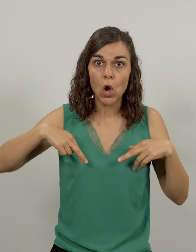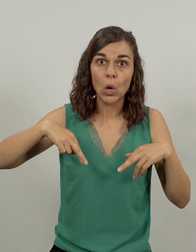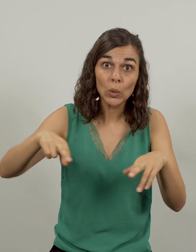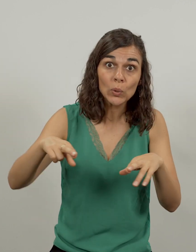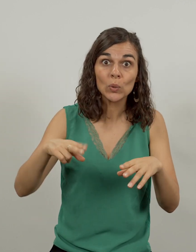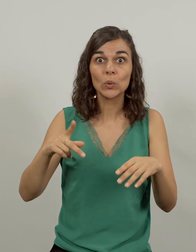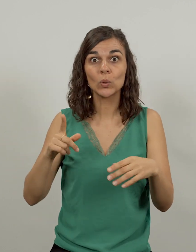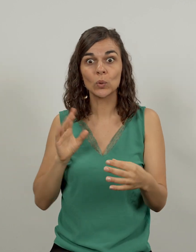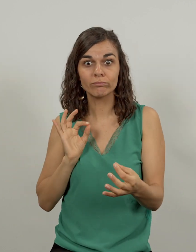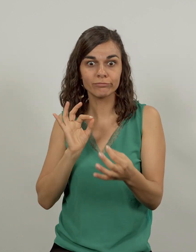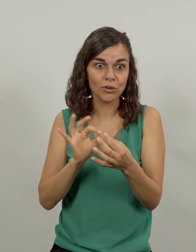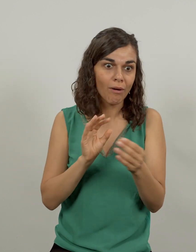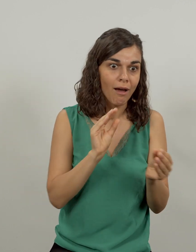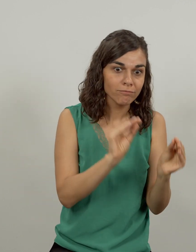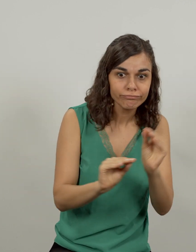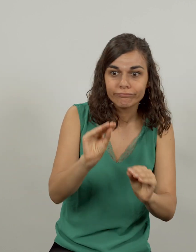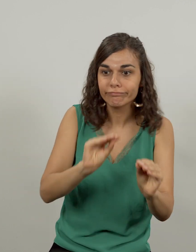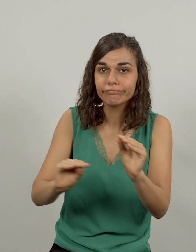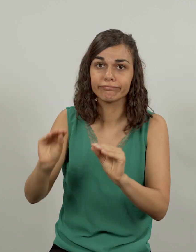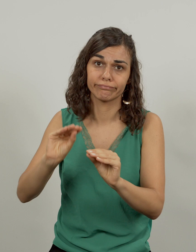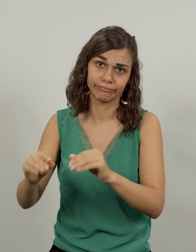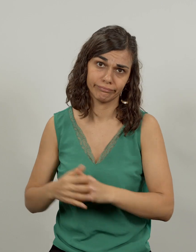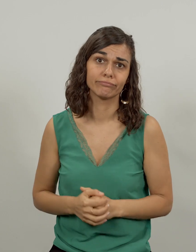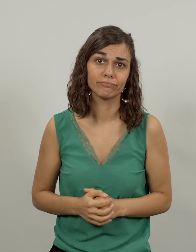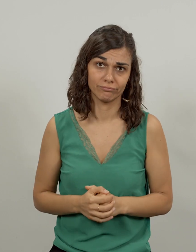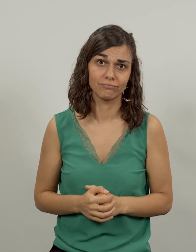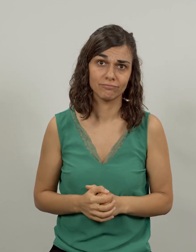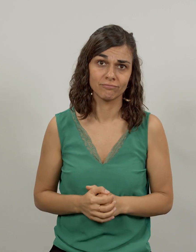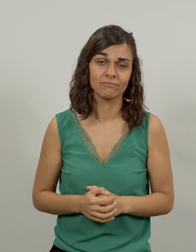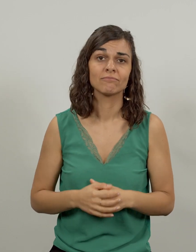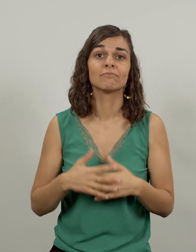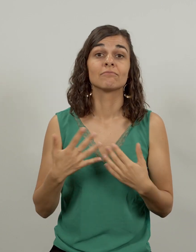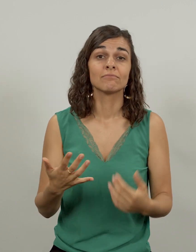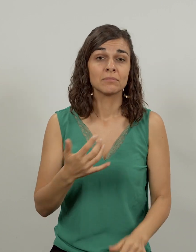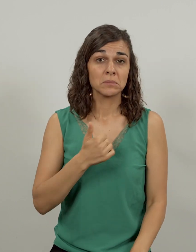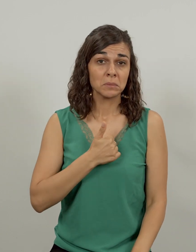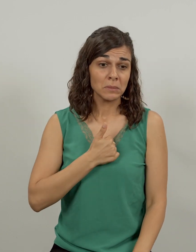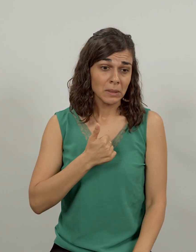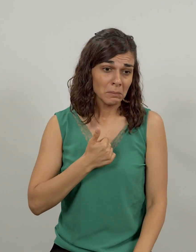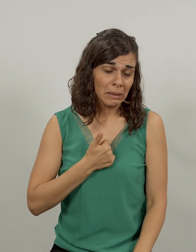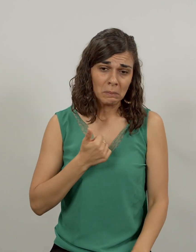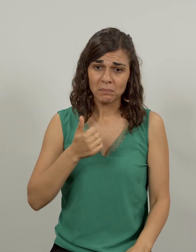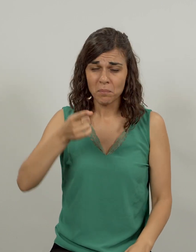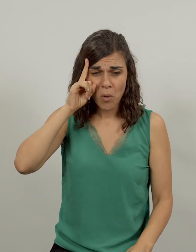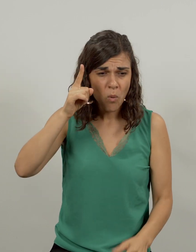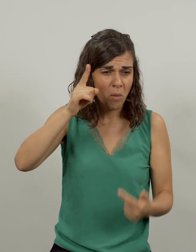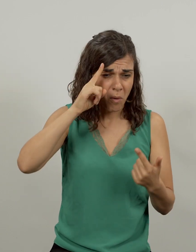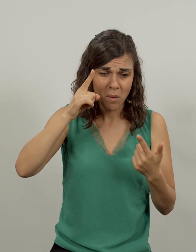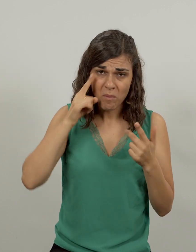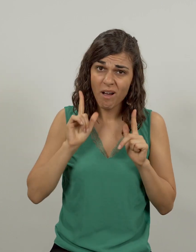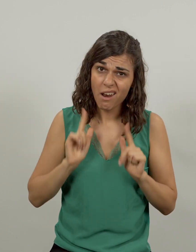aller auprès de ces enfants des rues qui vivent sur les trottoirs et dans les bidonvilles de la capitale